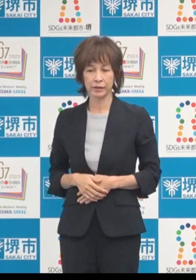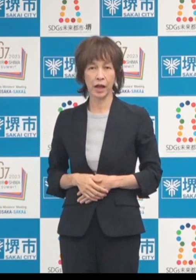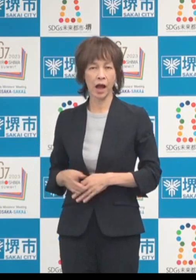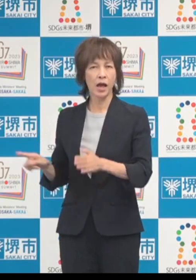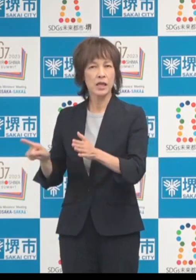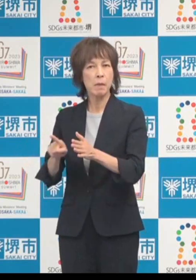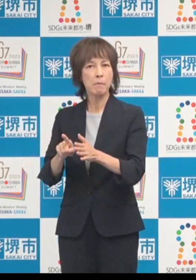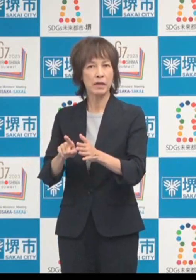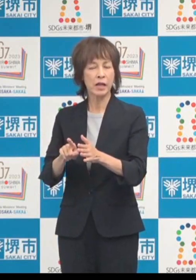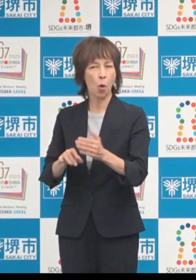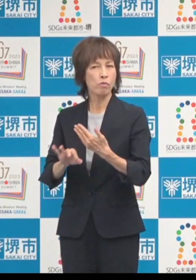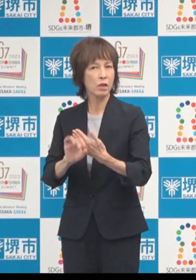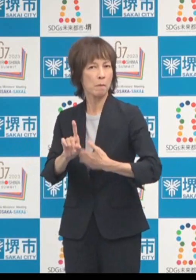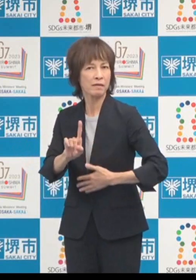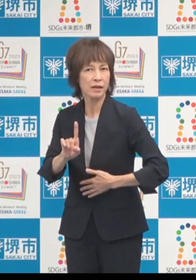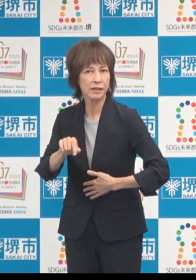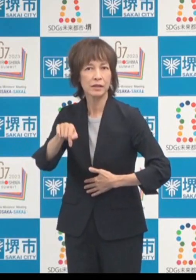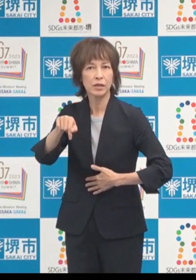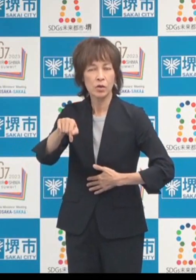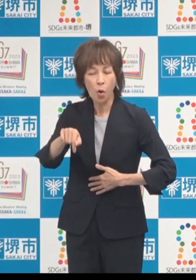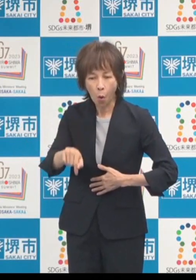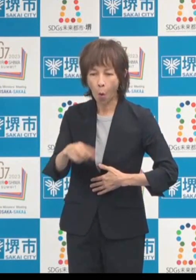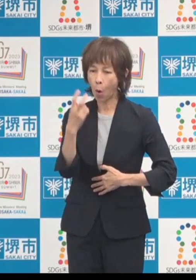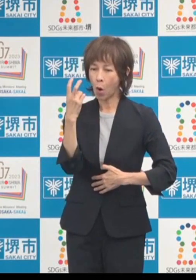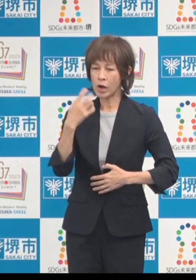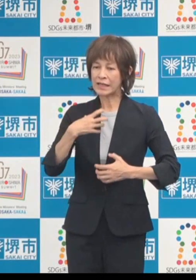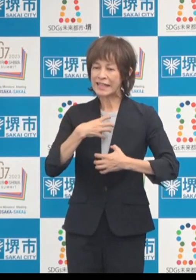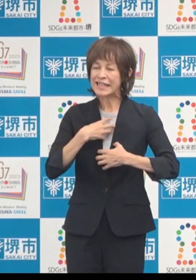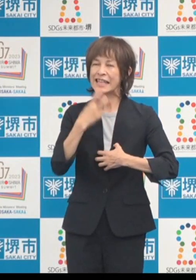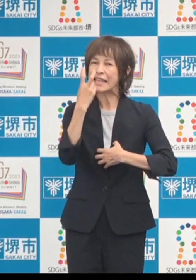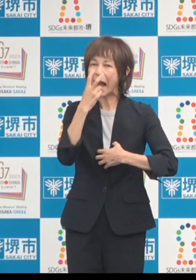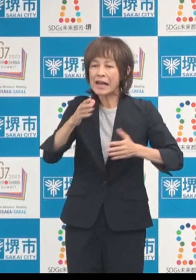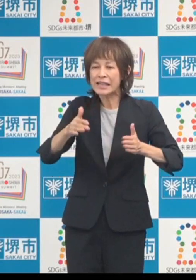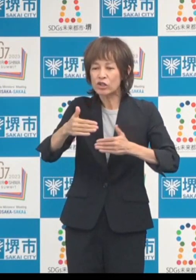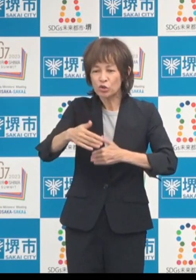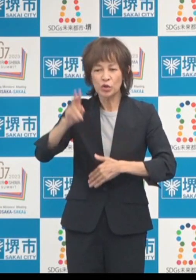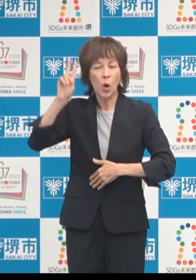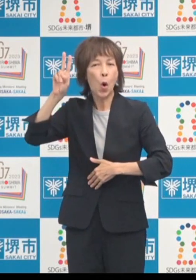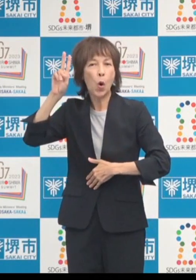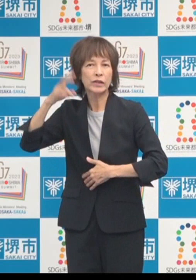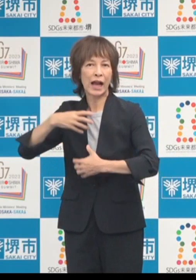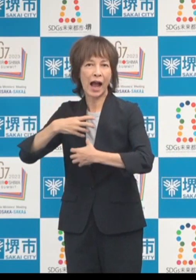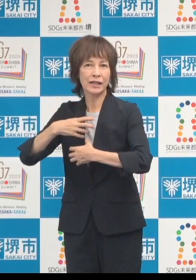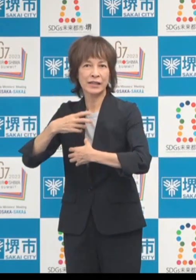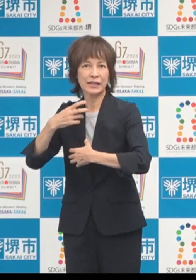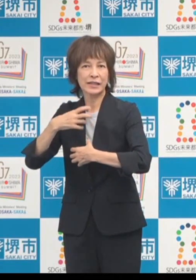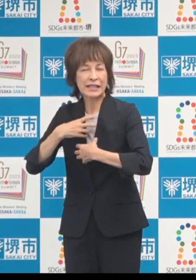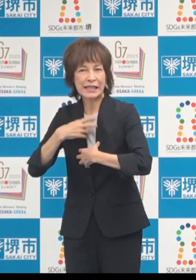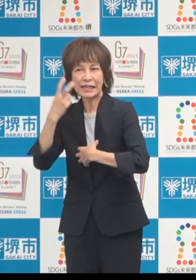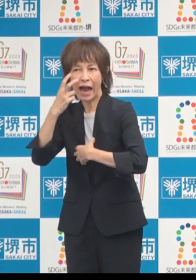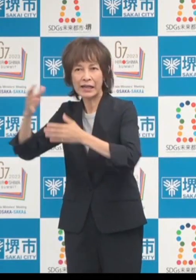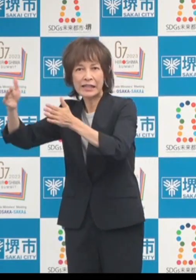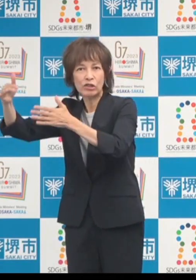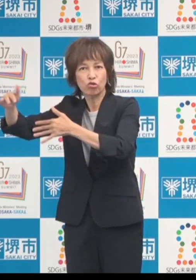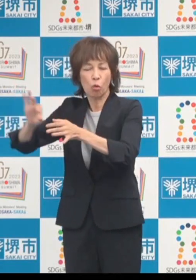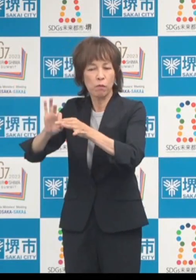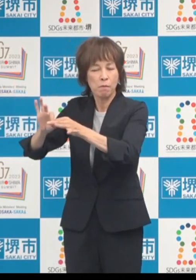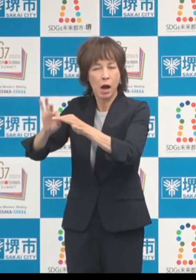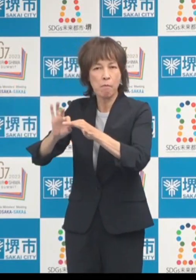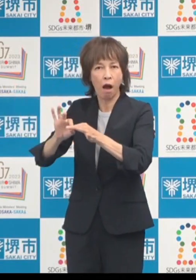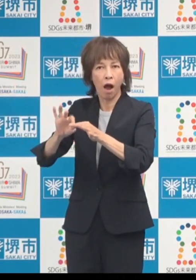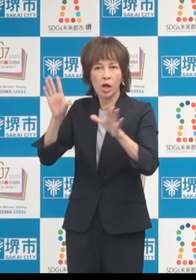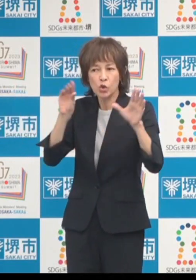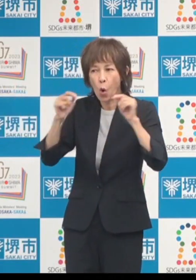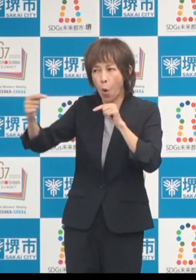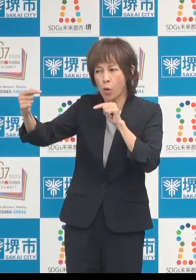を受けて、堺市危機管理室による大阪府危機管理室と連携した情報伝達訓練も実施